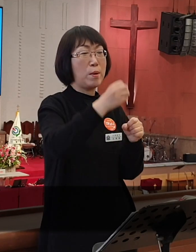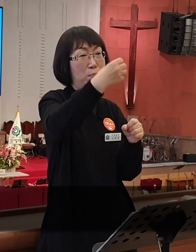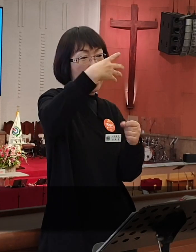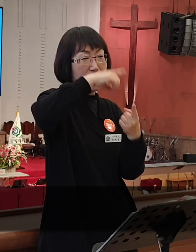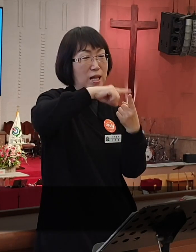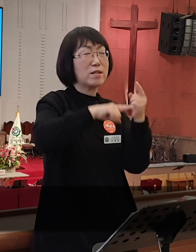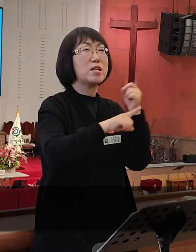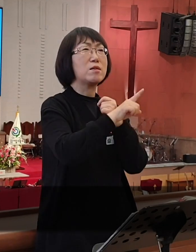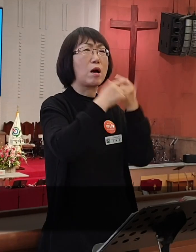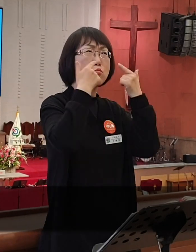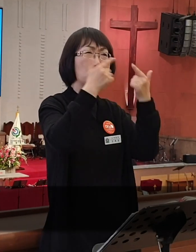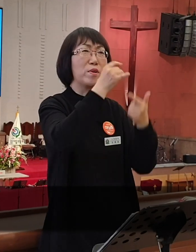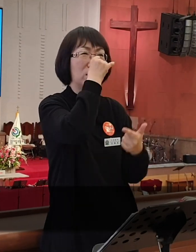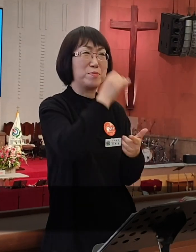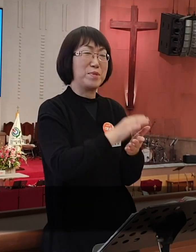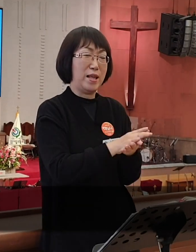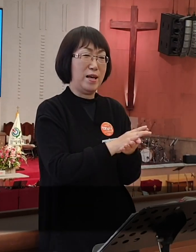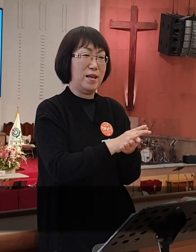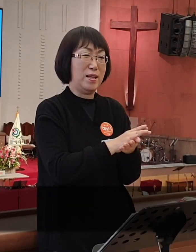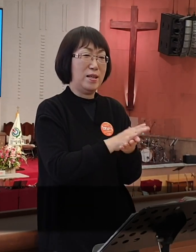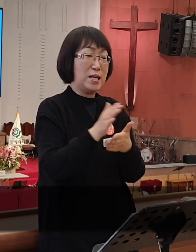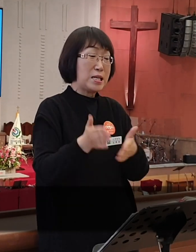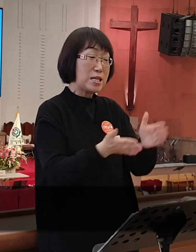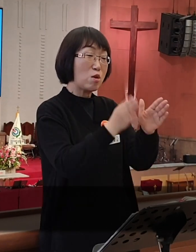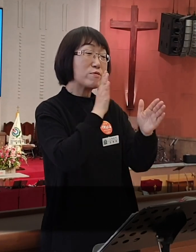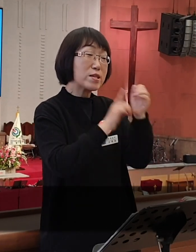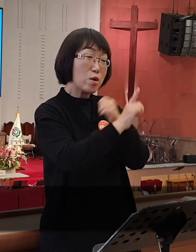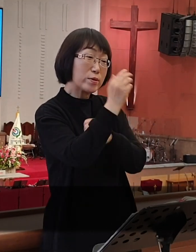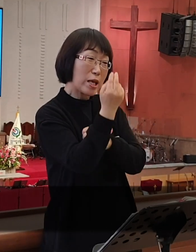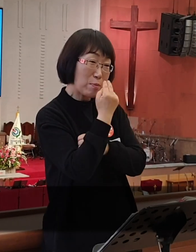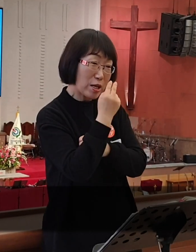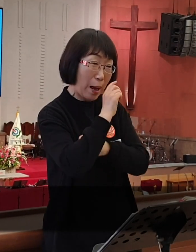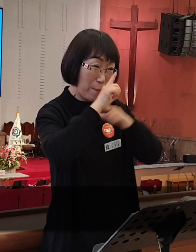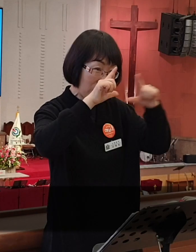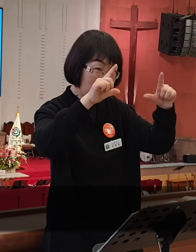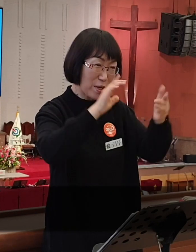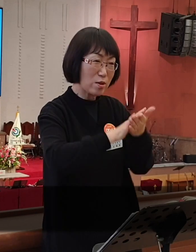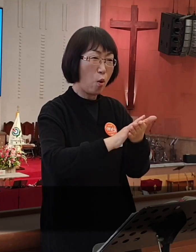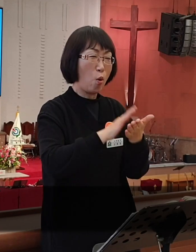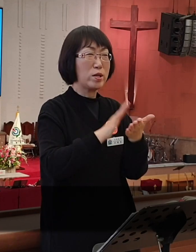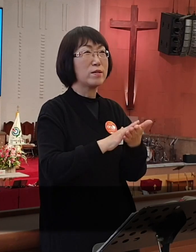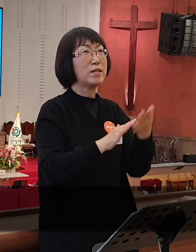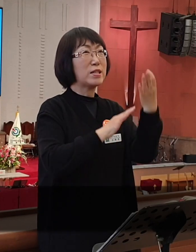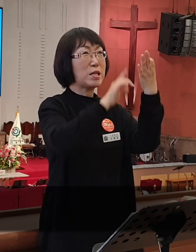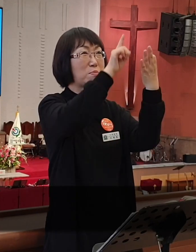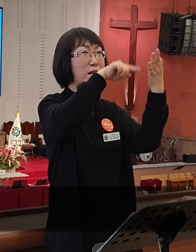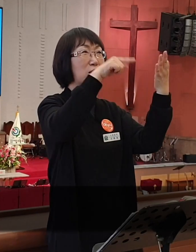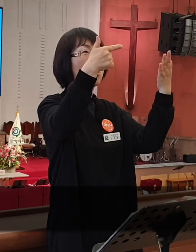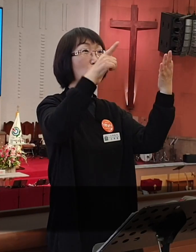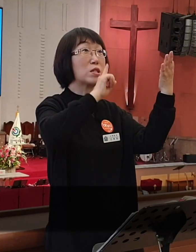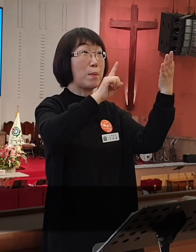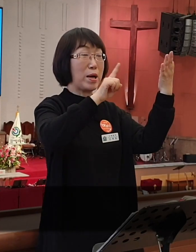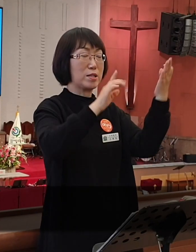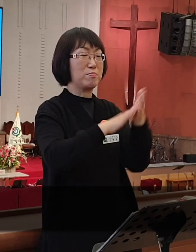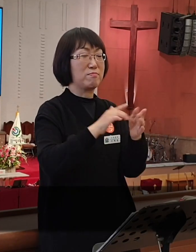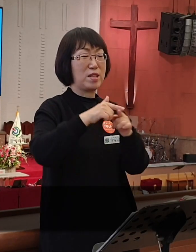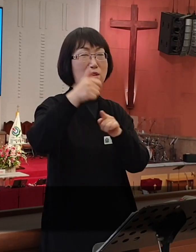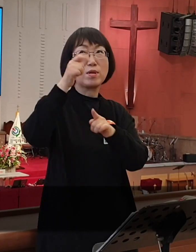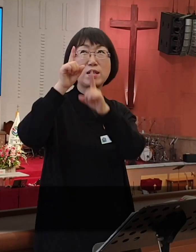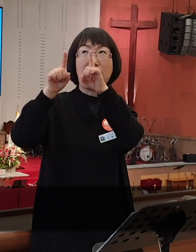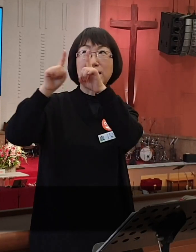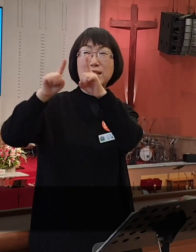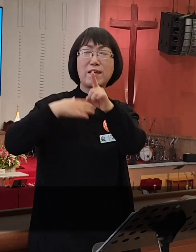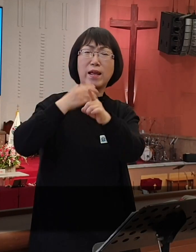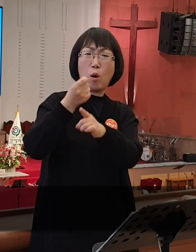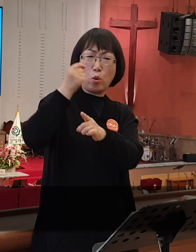그 이유가 분명합니다. 길이요 진리요 생명이라고 말씀하셨던 오늘 14장 6절의 말씀, 예수께서